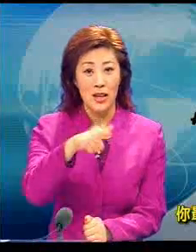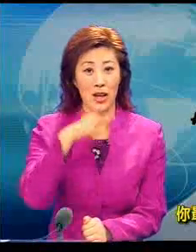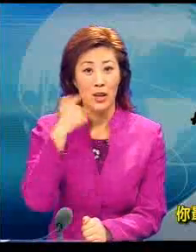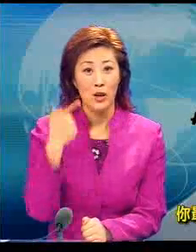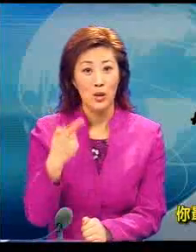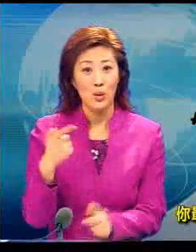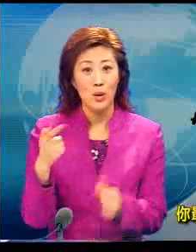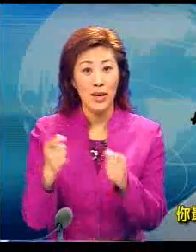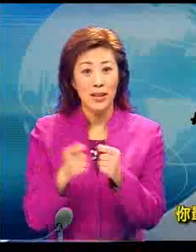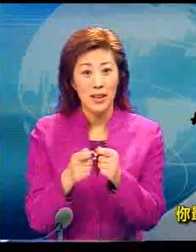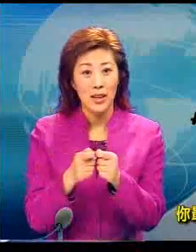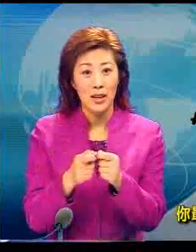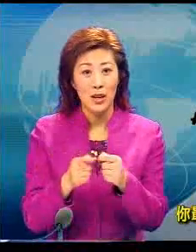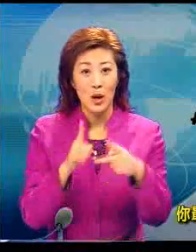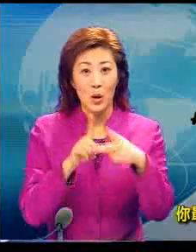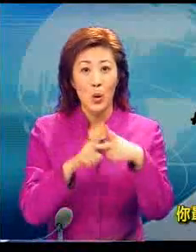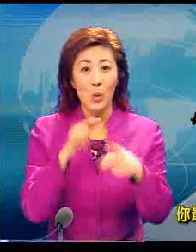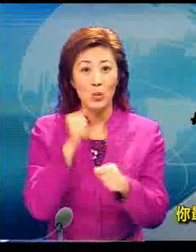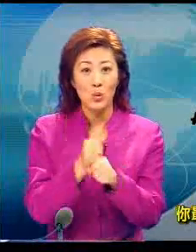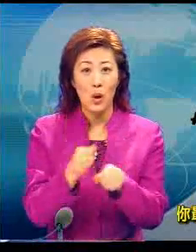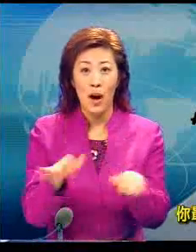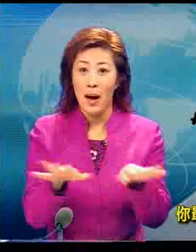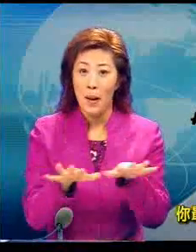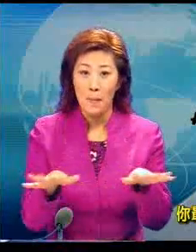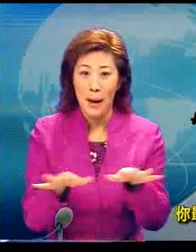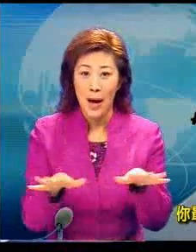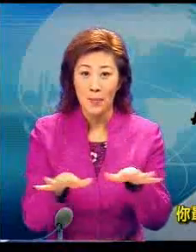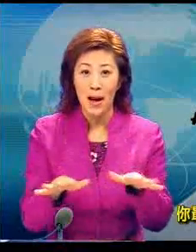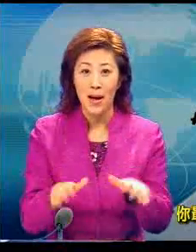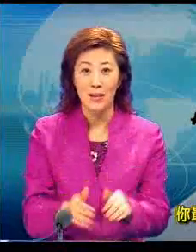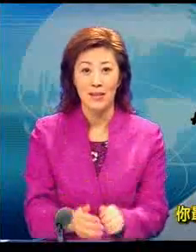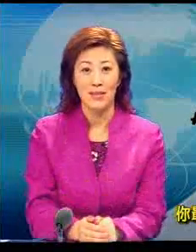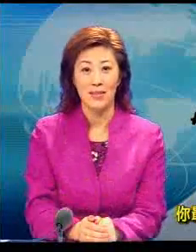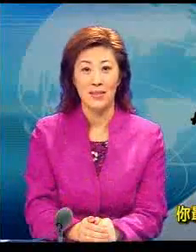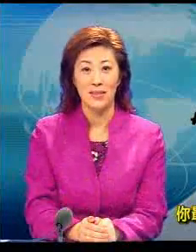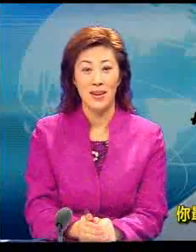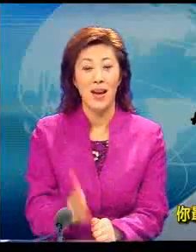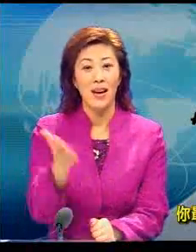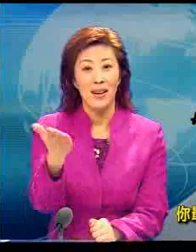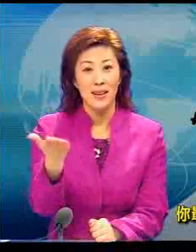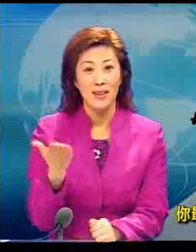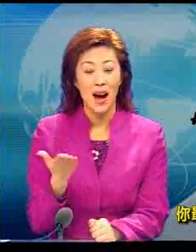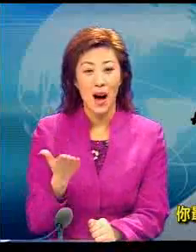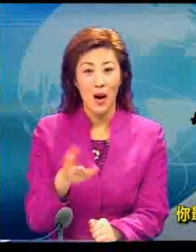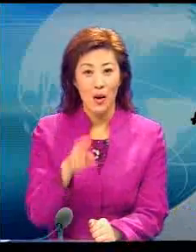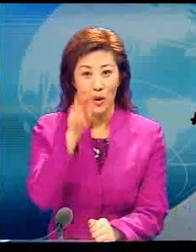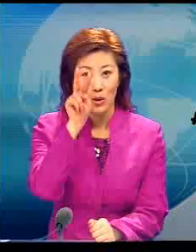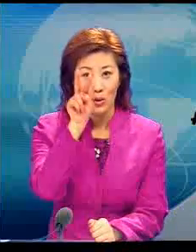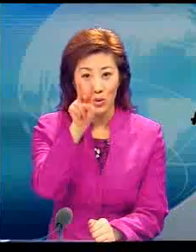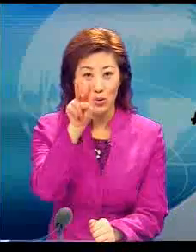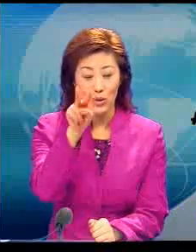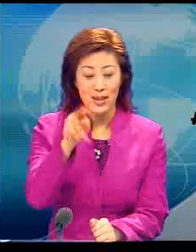最近工作忙吗？ 要注意身体。